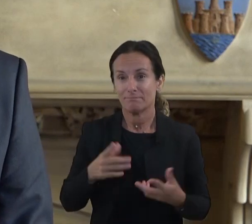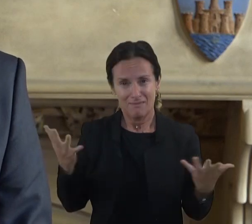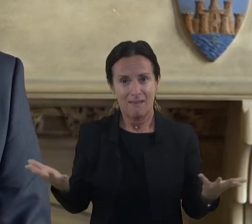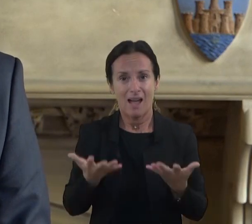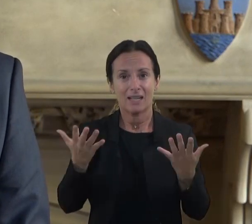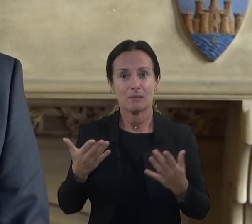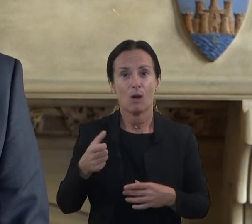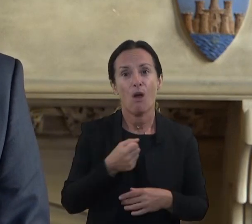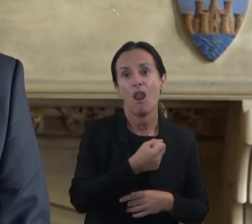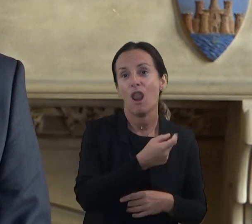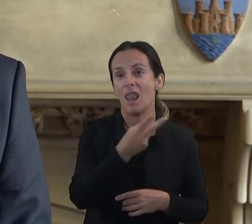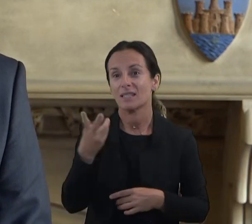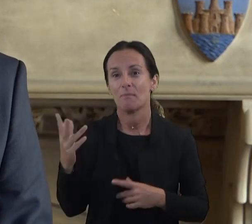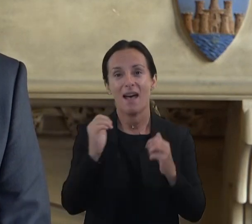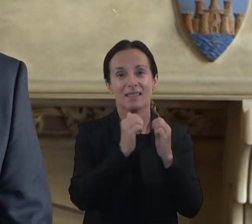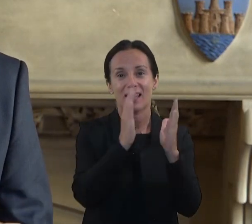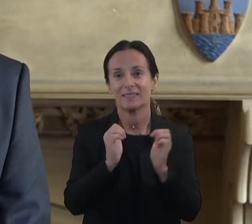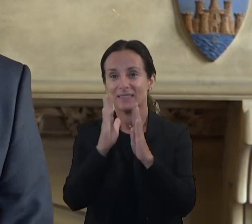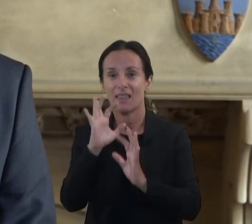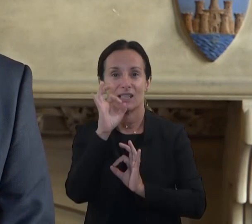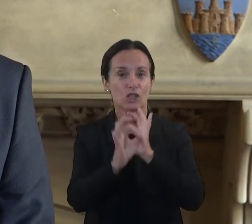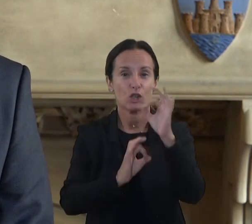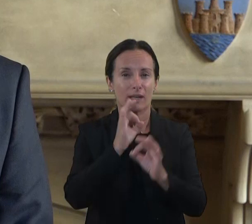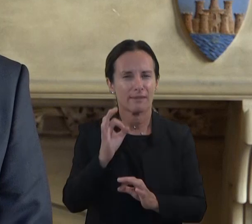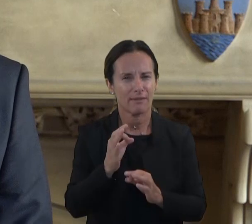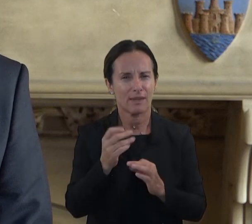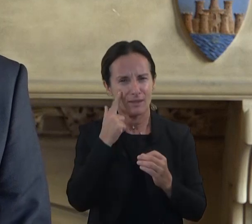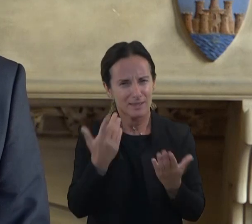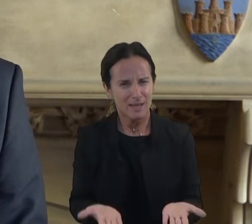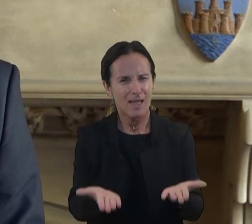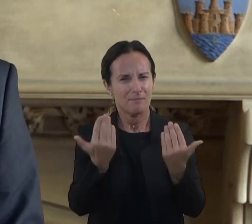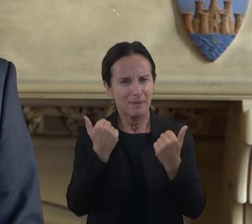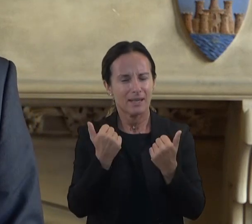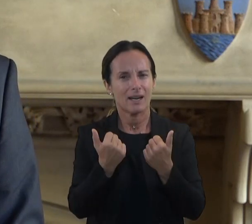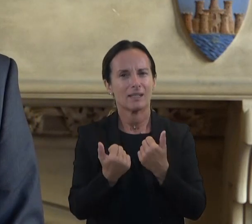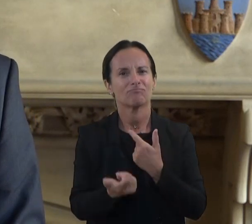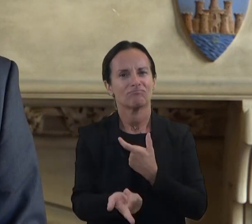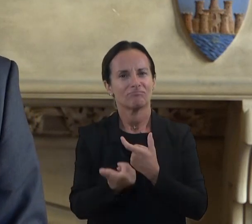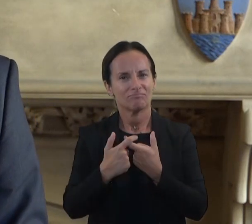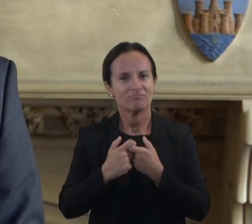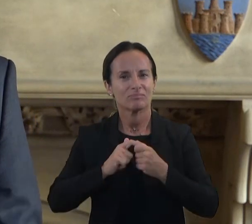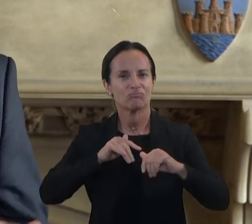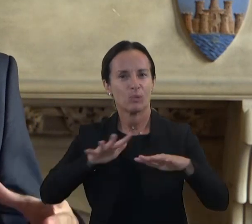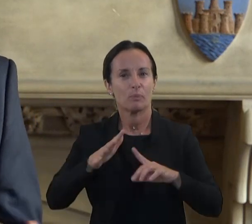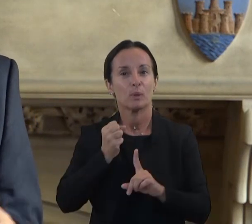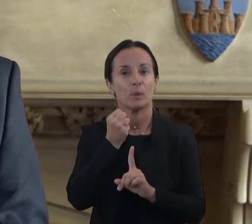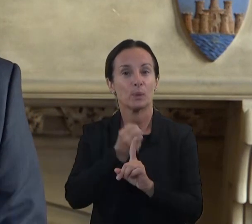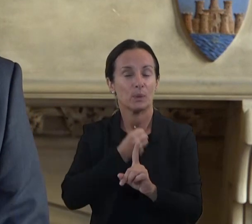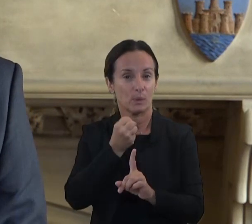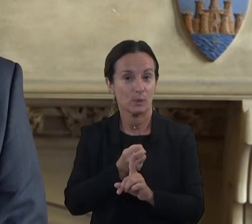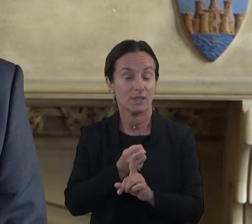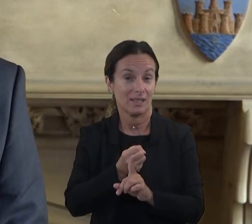resto de entidades, al resto de organizaciones, a que también se sumen a esta reivindicación, a que